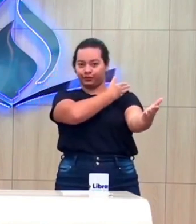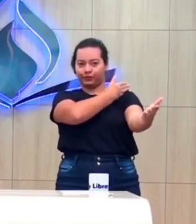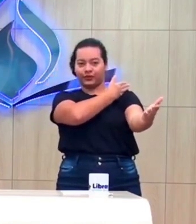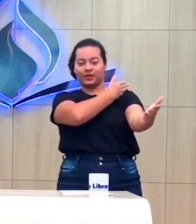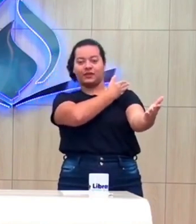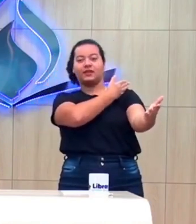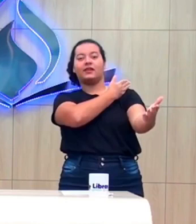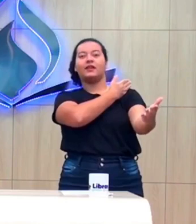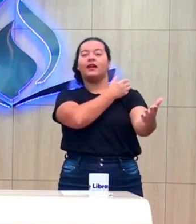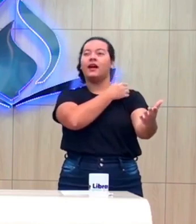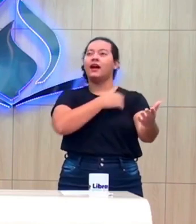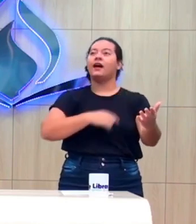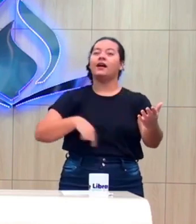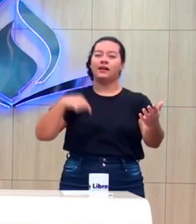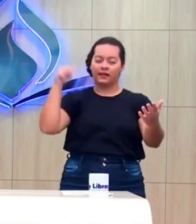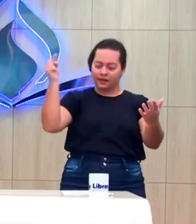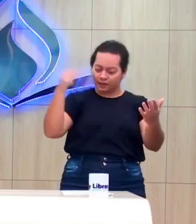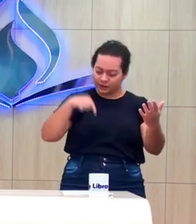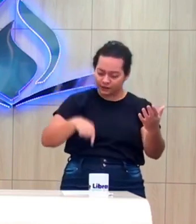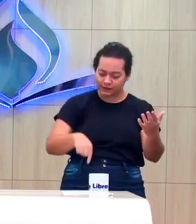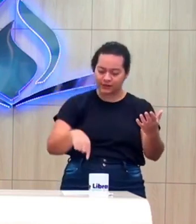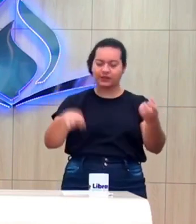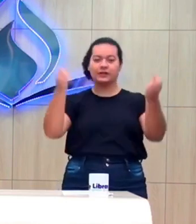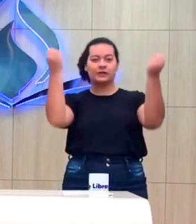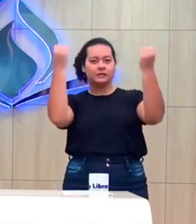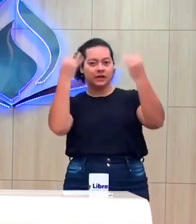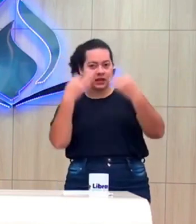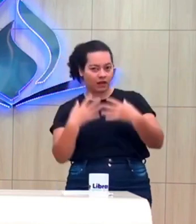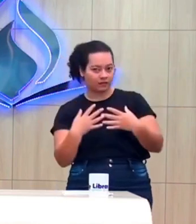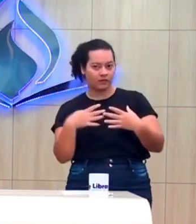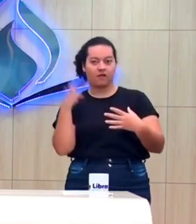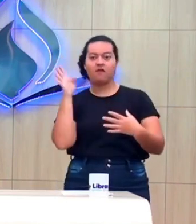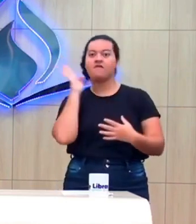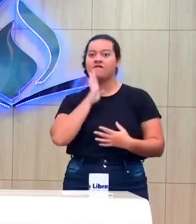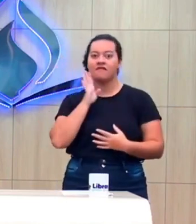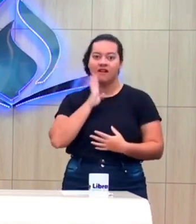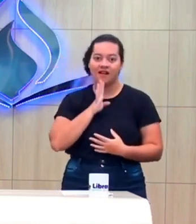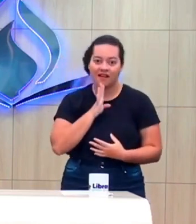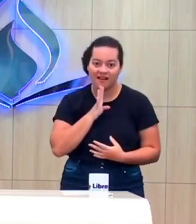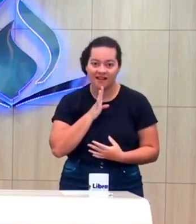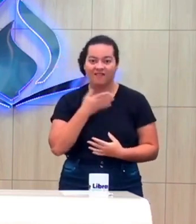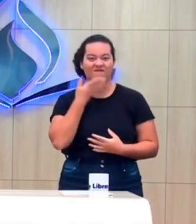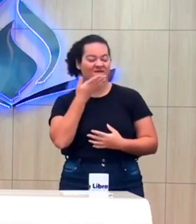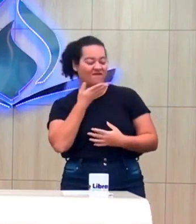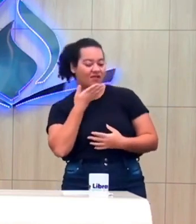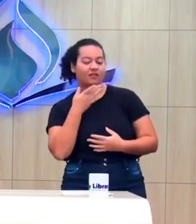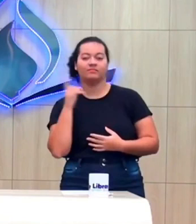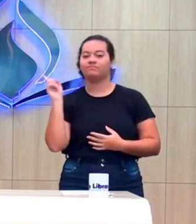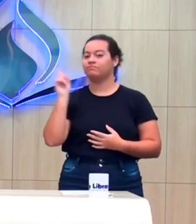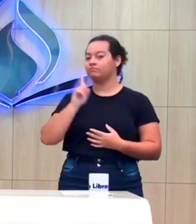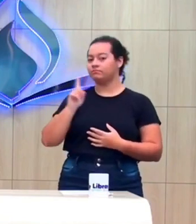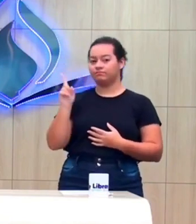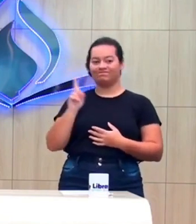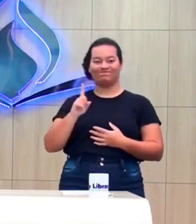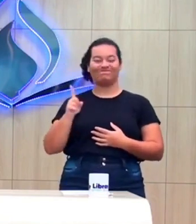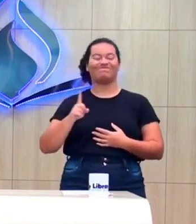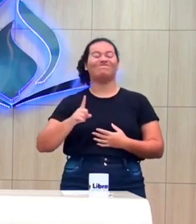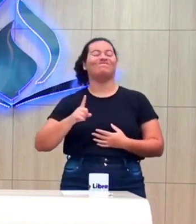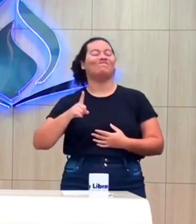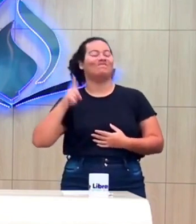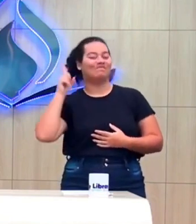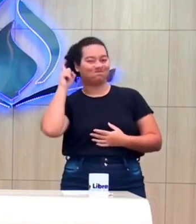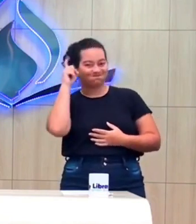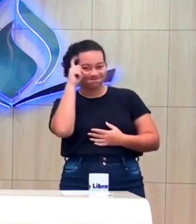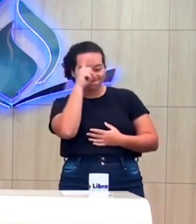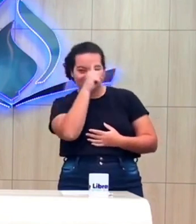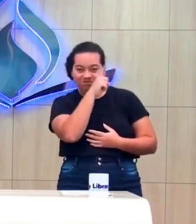e eu trouxe algumas informações para vocês que não foi nada fácil. Foi bem sofrido, eles foram, por